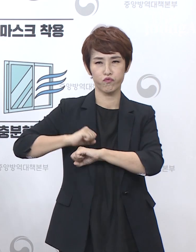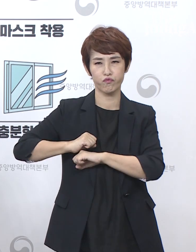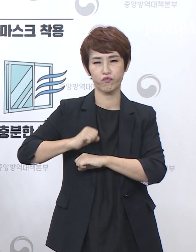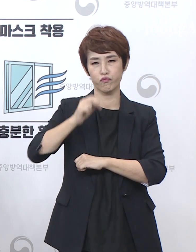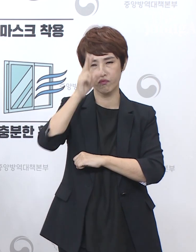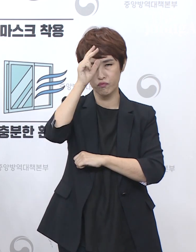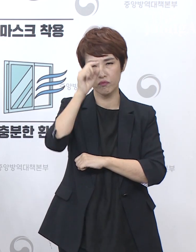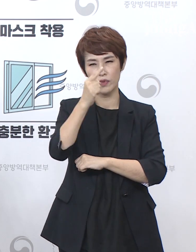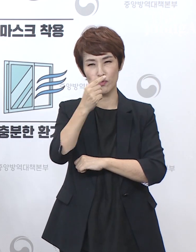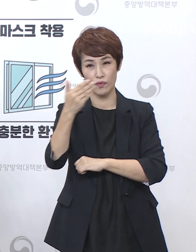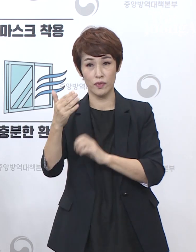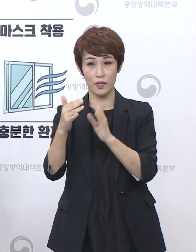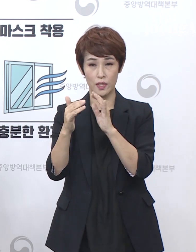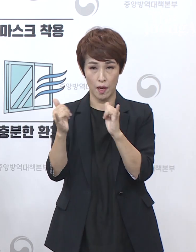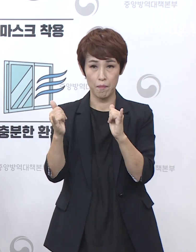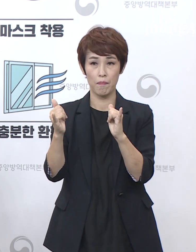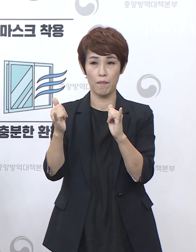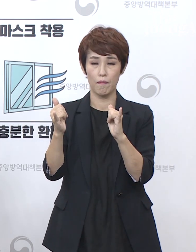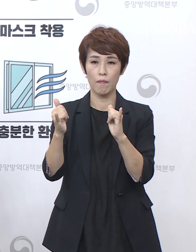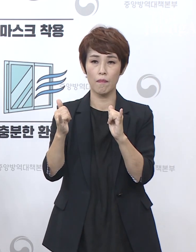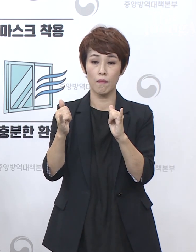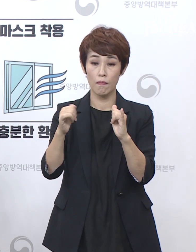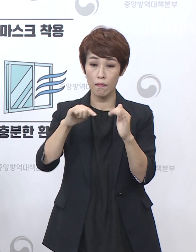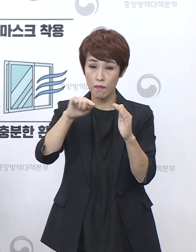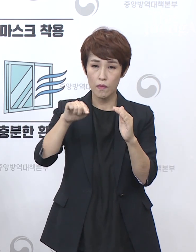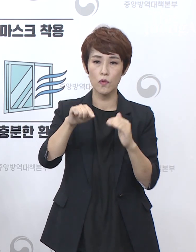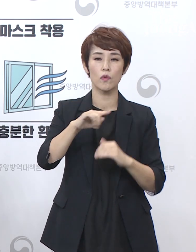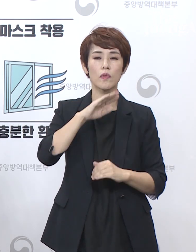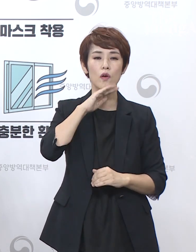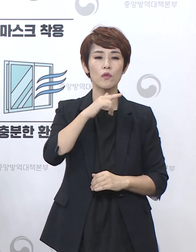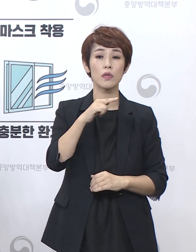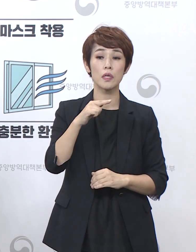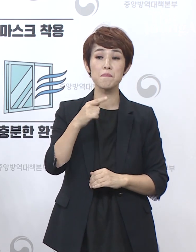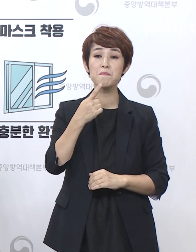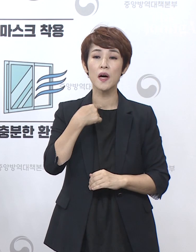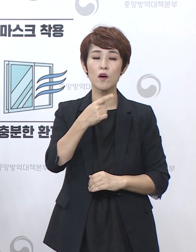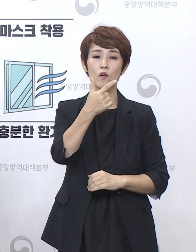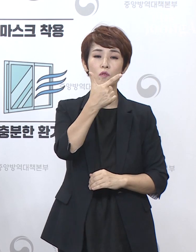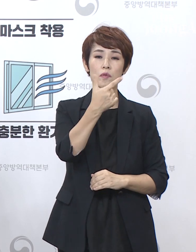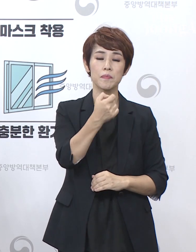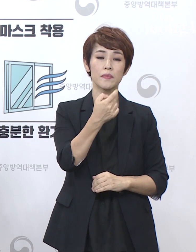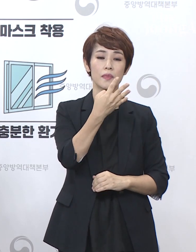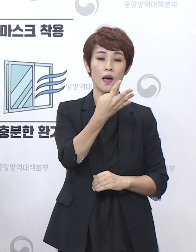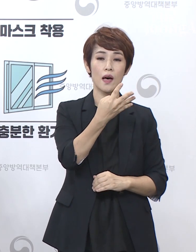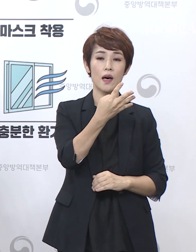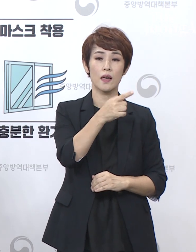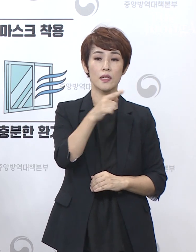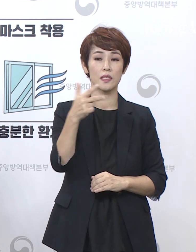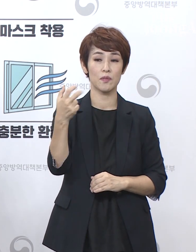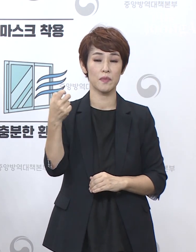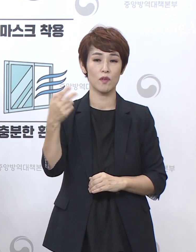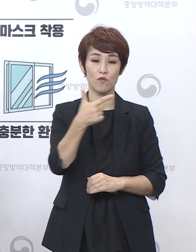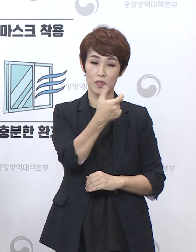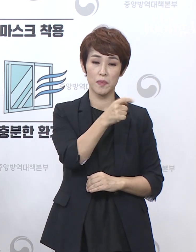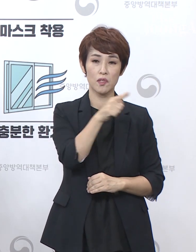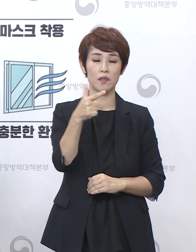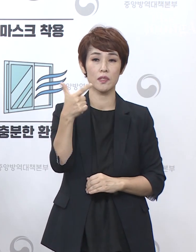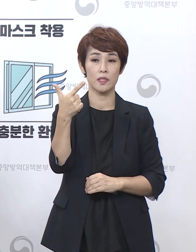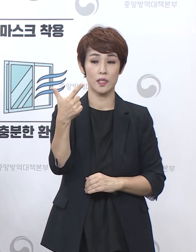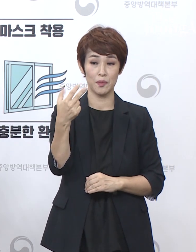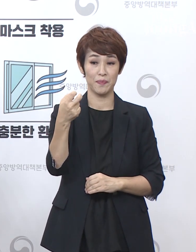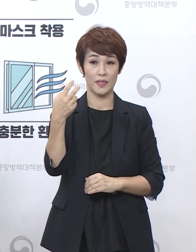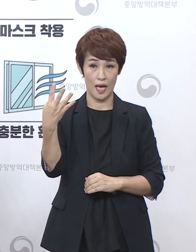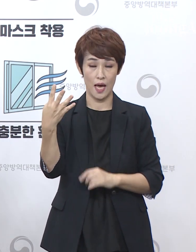군에 속해 있었던 60세에서 74세 연령에 해당되시는 분들이 다시 이번에